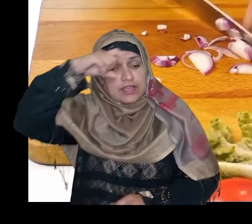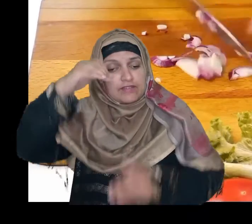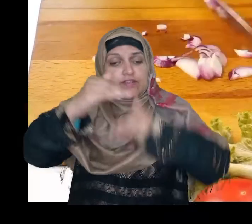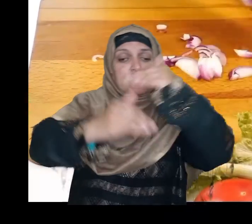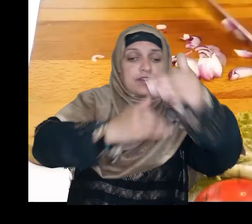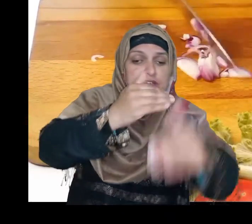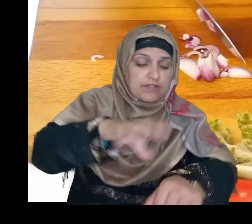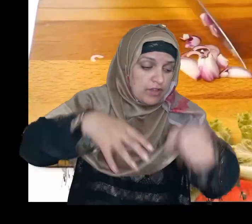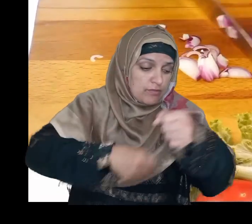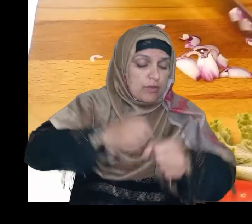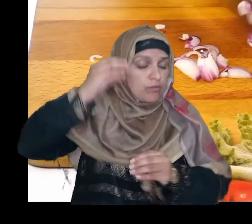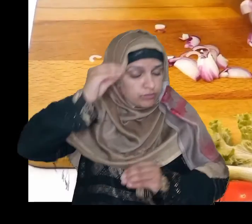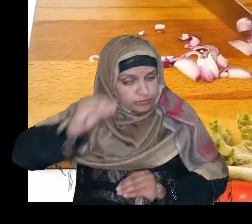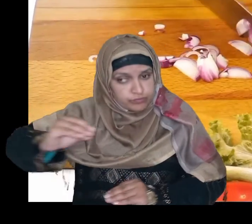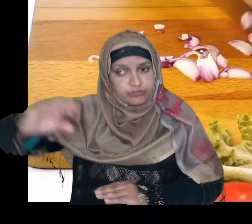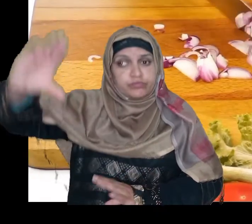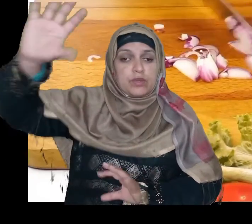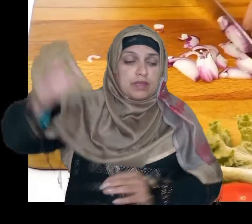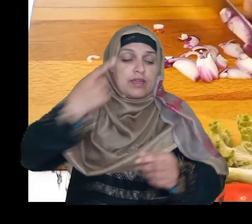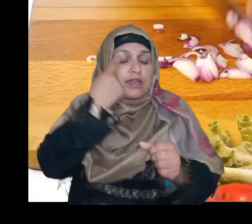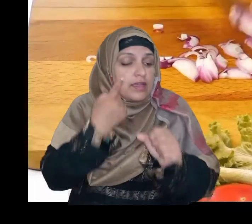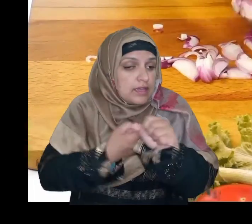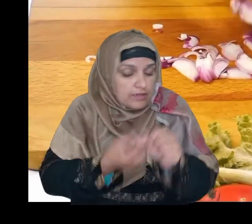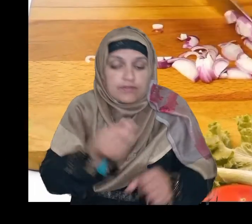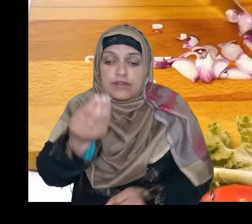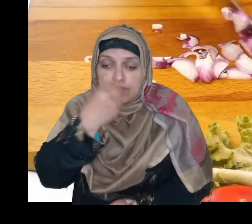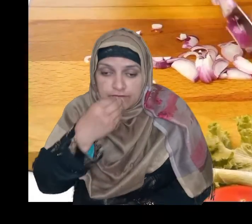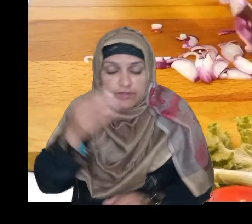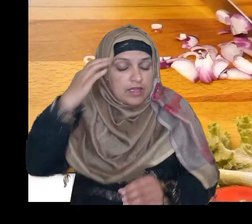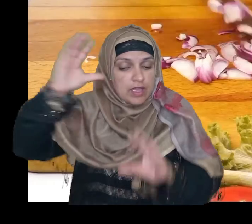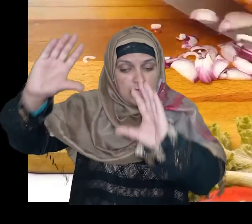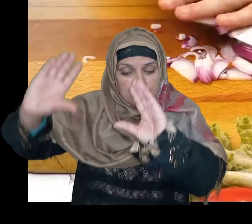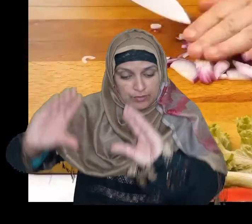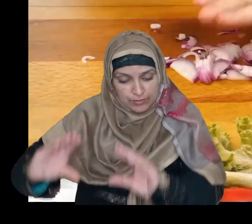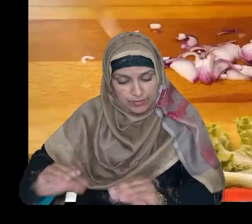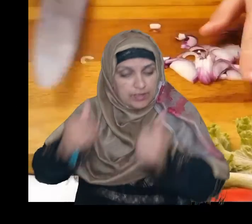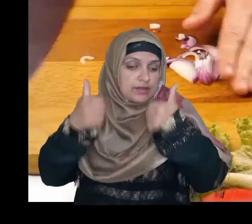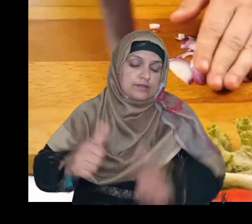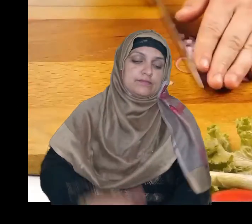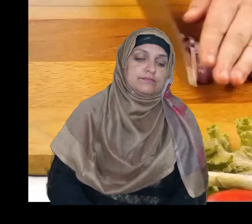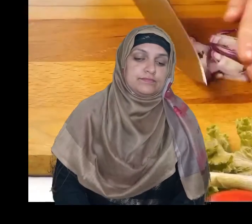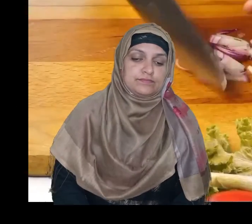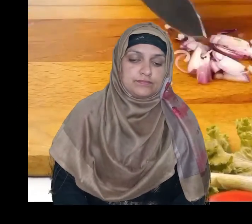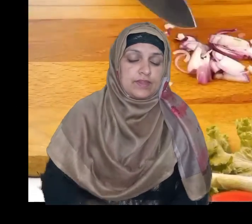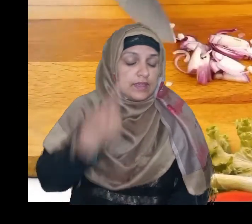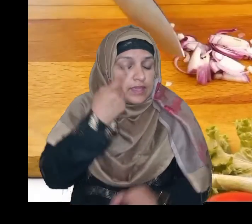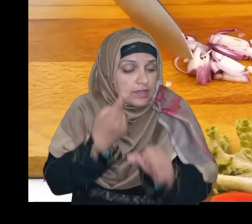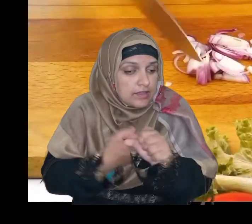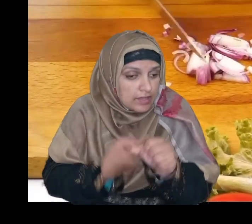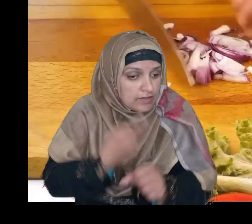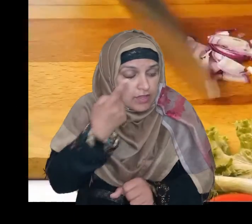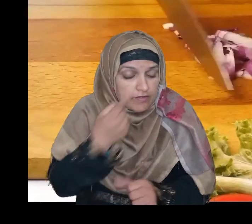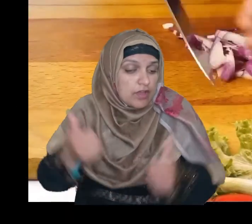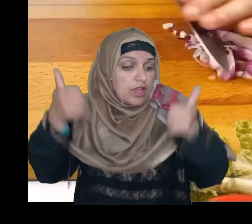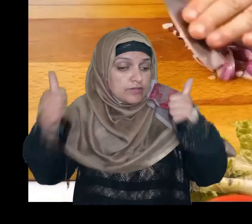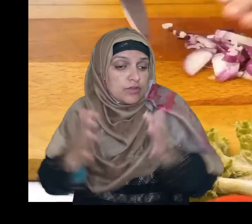अफराद का ब्लड प्रेशर बढ़ जाता है। प्याज के ज़रिए इन अफराद का ब्लड प्रेशर कंट्रोल किया जा सकता है। प्याज में पोटेशियम पाया जाता